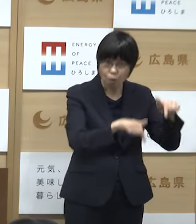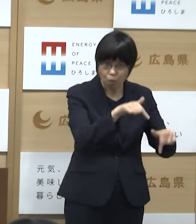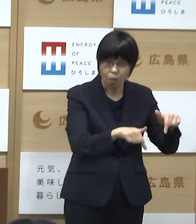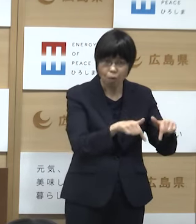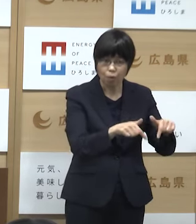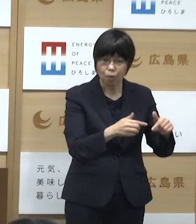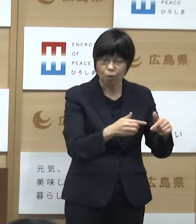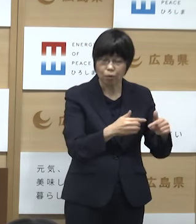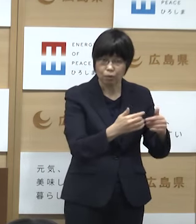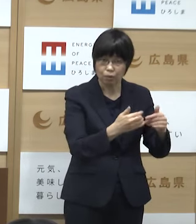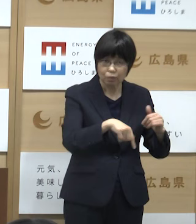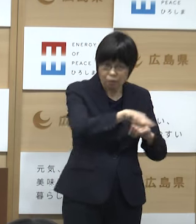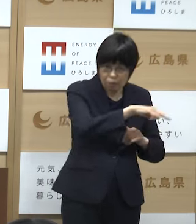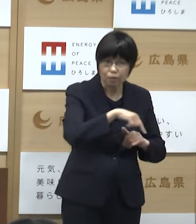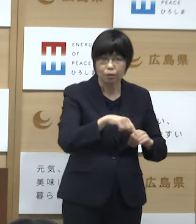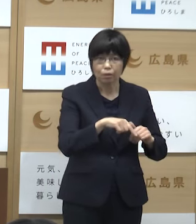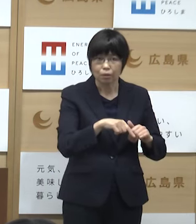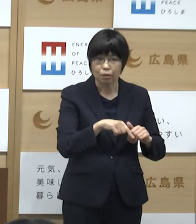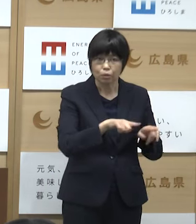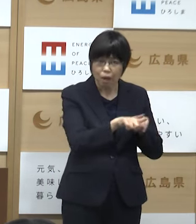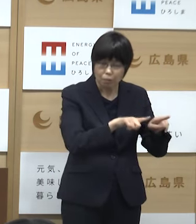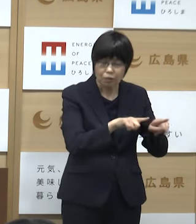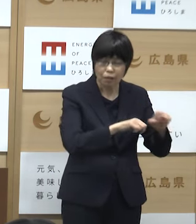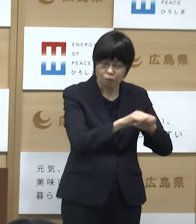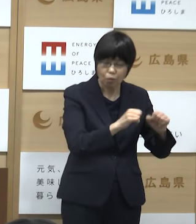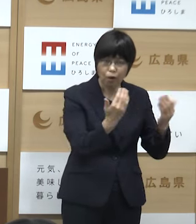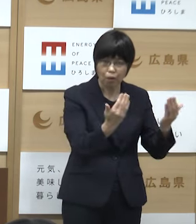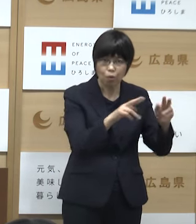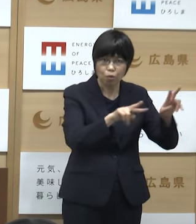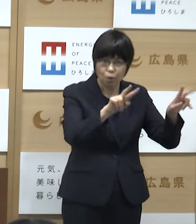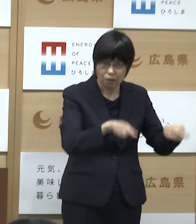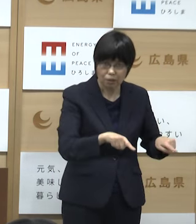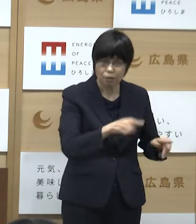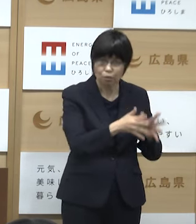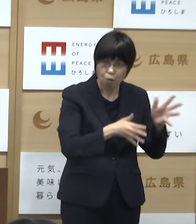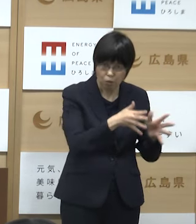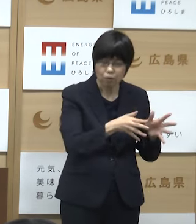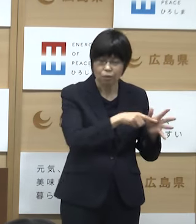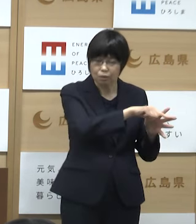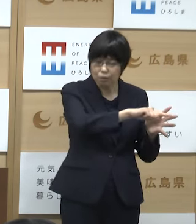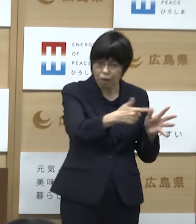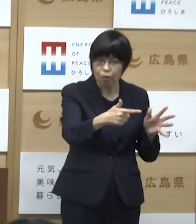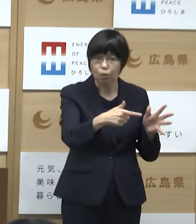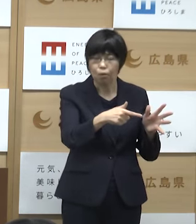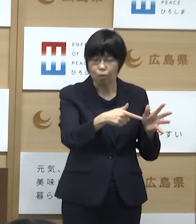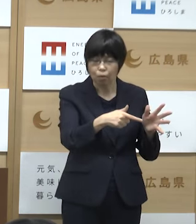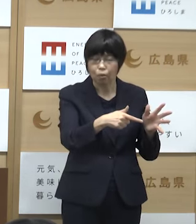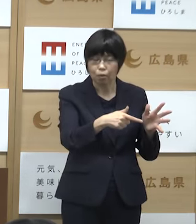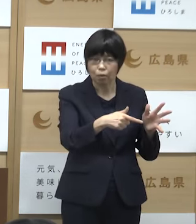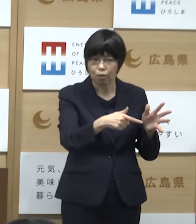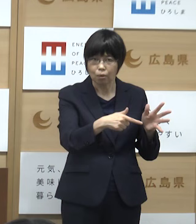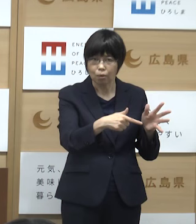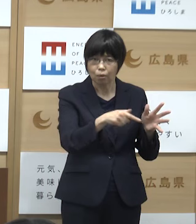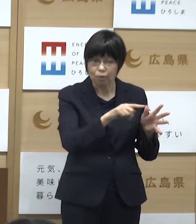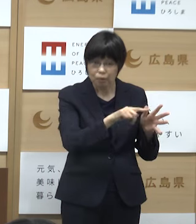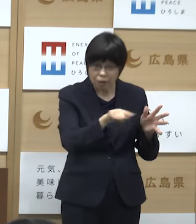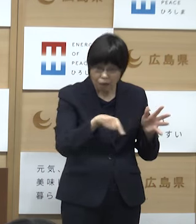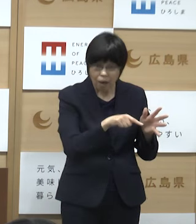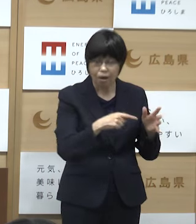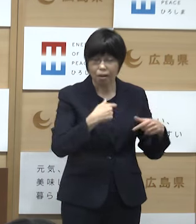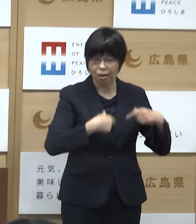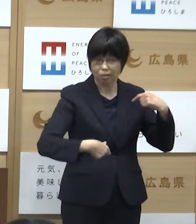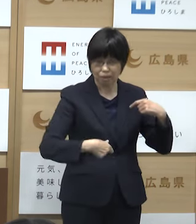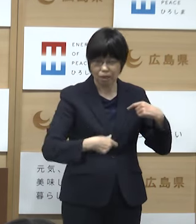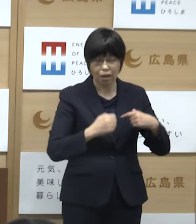含めて学校行事とかクラブ活動といったスポーツなどですね、この学